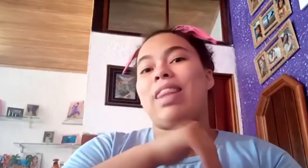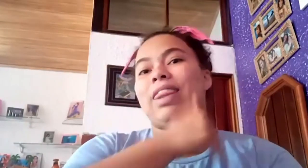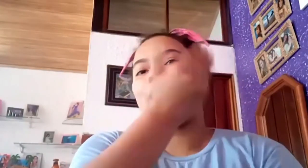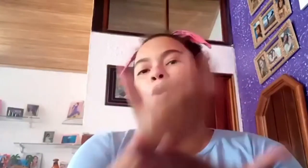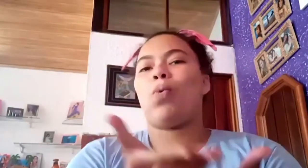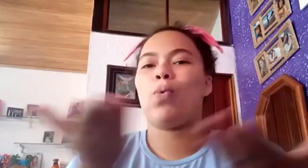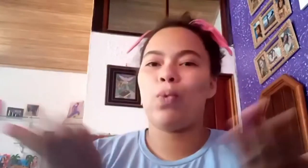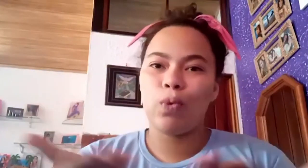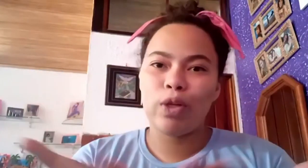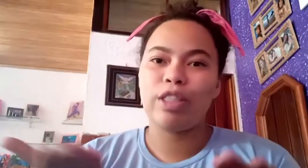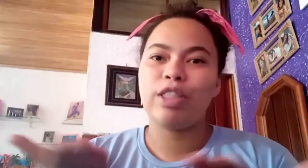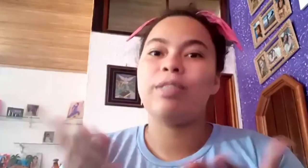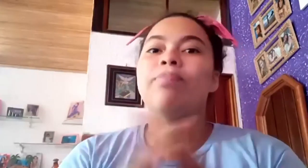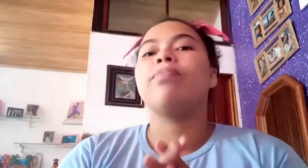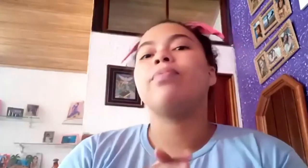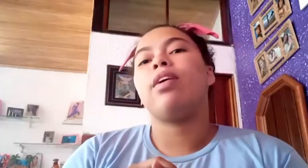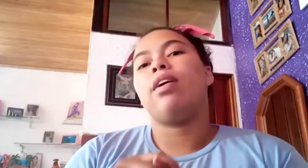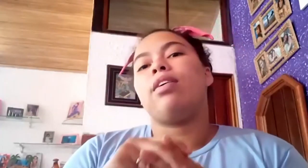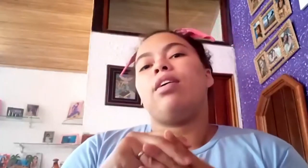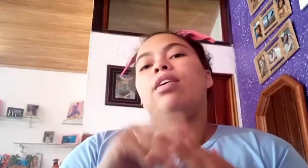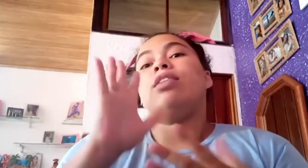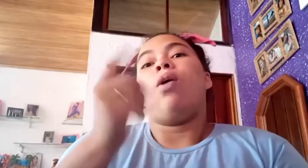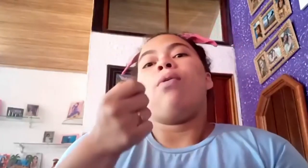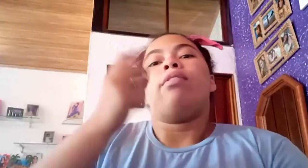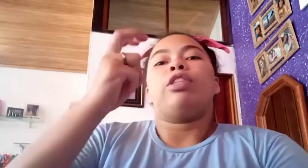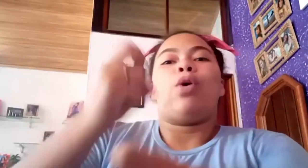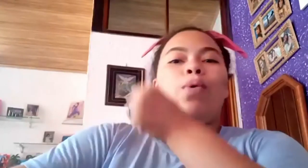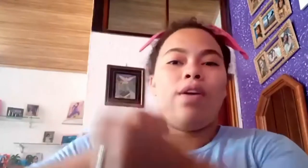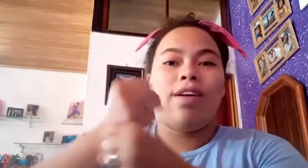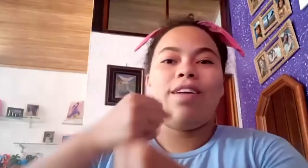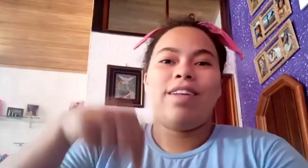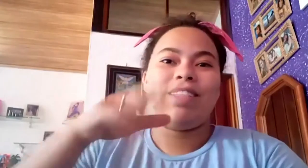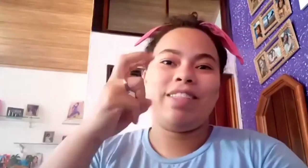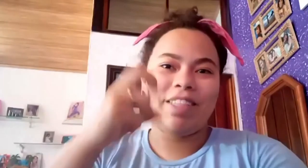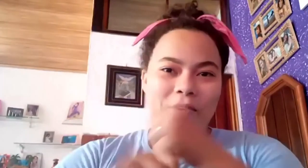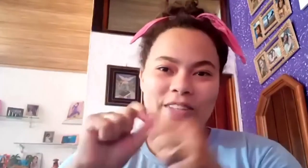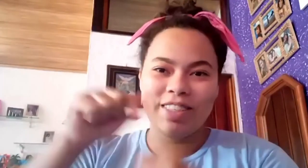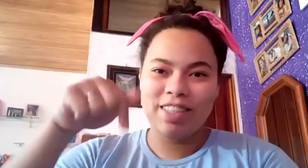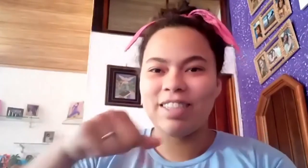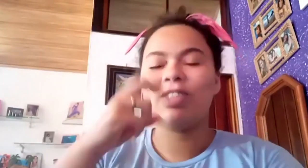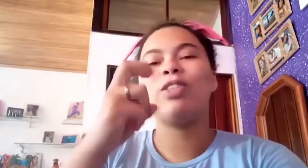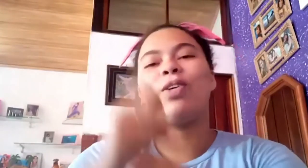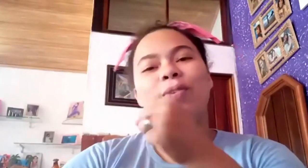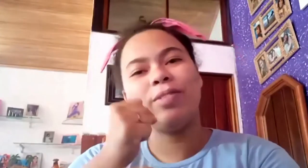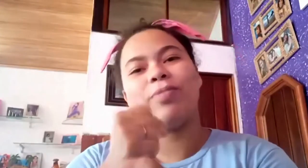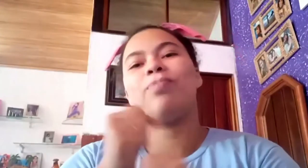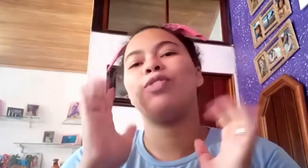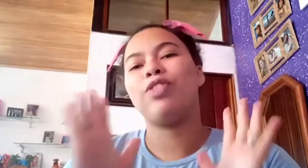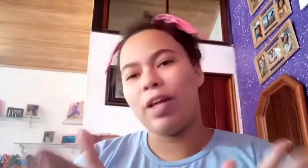nós fazemos essa militância até hoje. São 5 anos de trabalho que nós